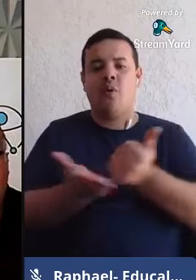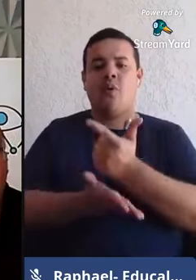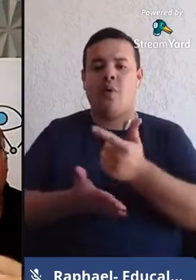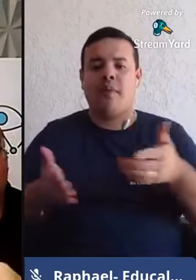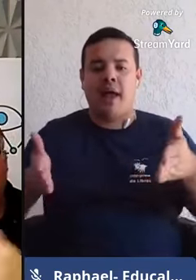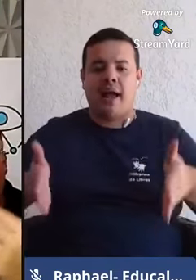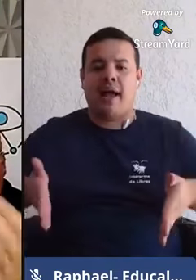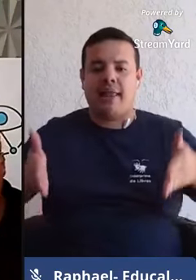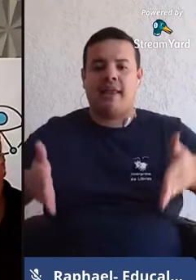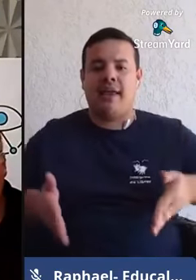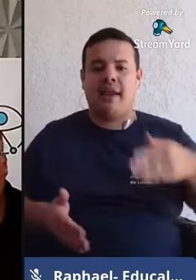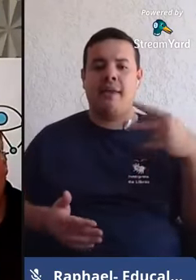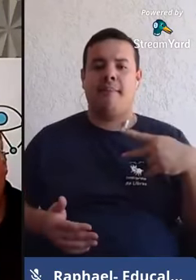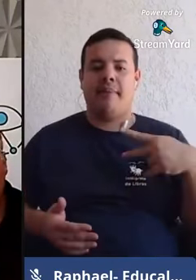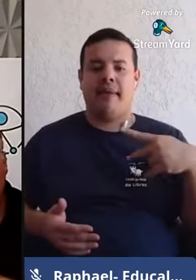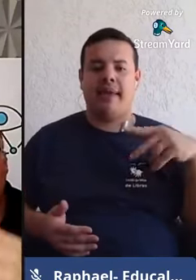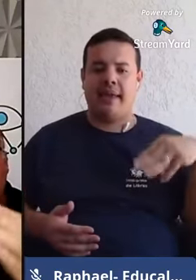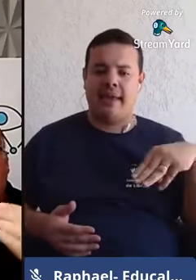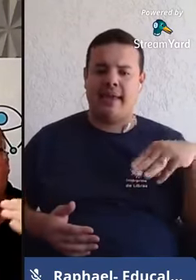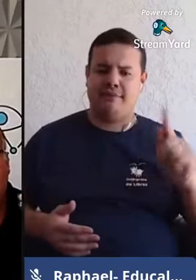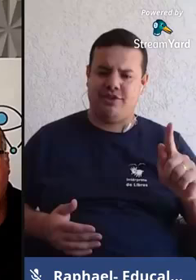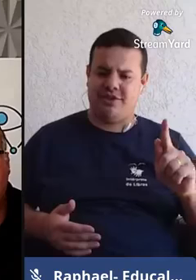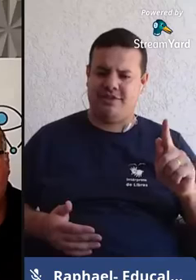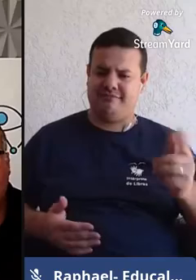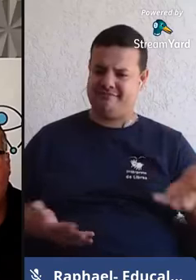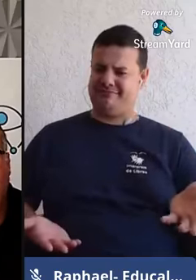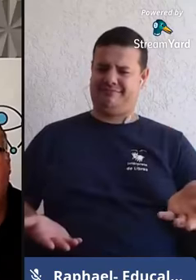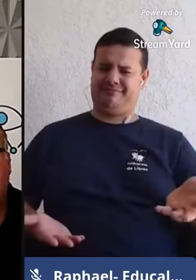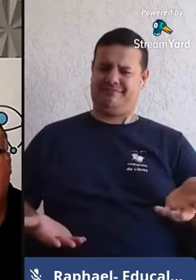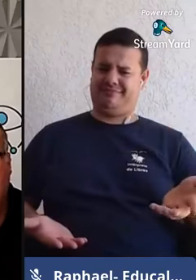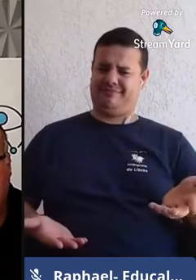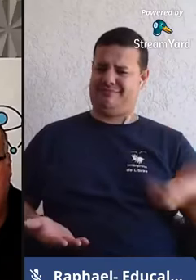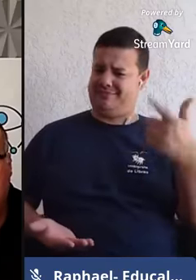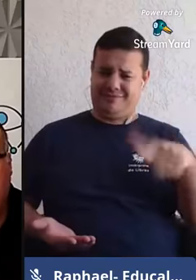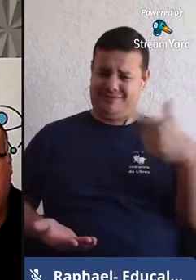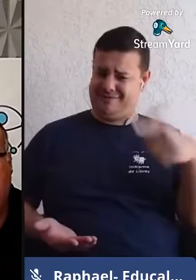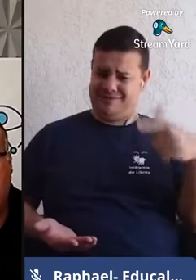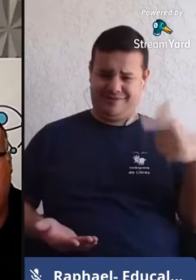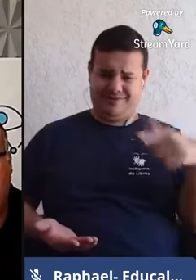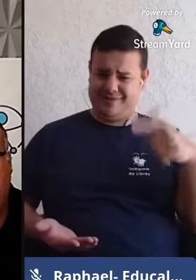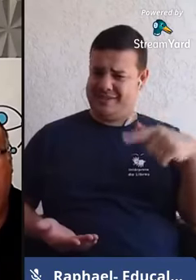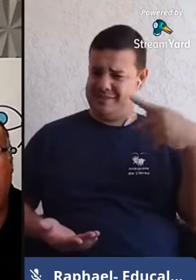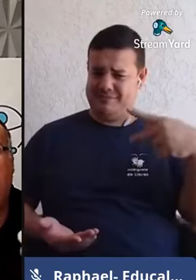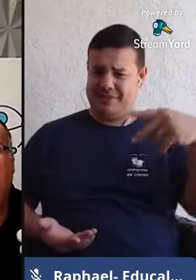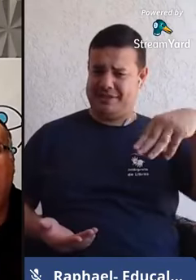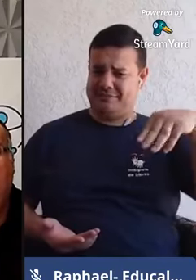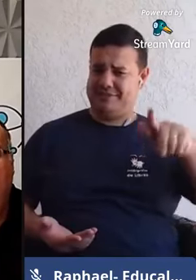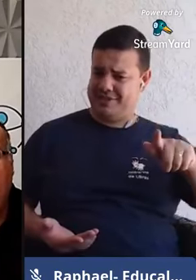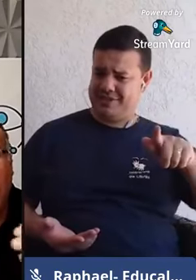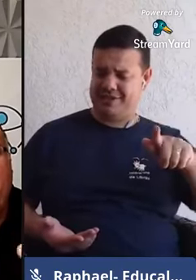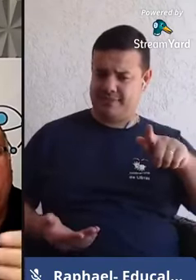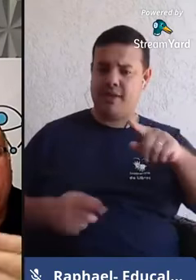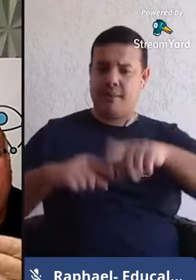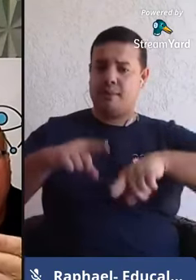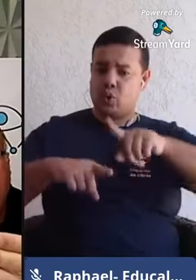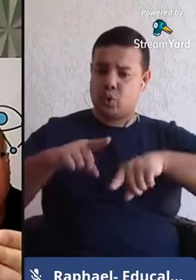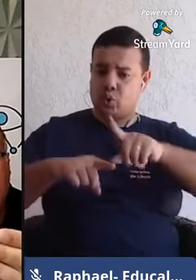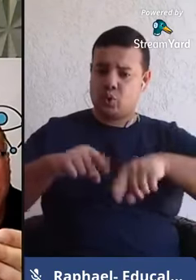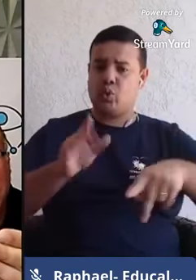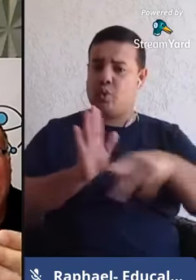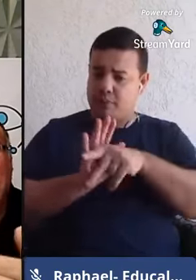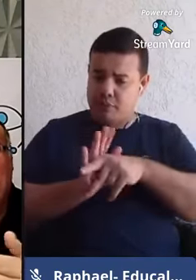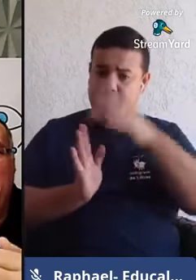existe isso. Os produtos de tecnologia assistiva são produtos comprados e adquiridos para uma pessoa com deficiência através de